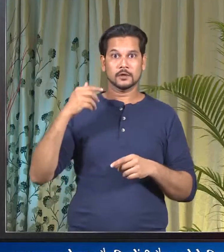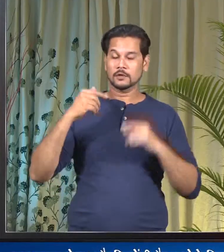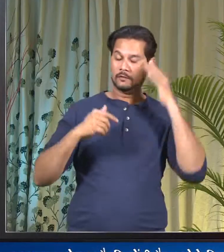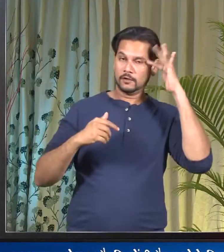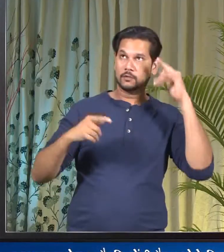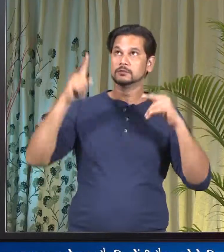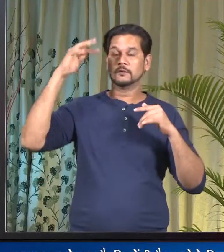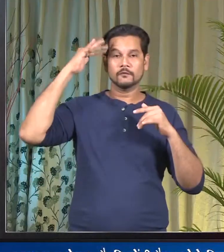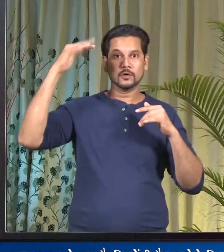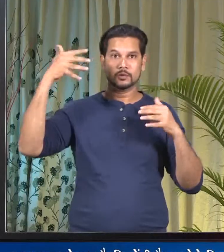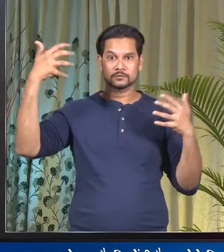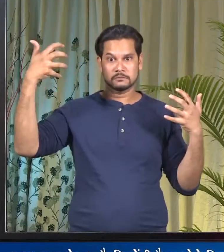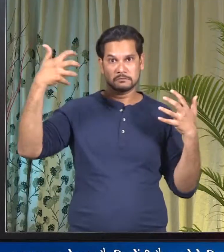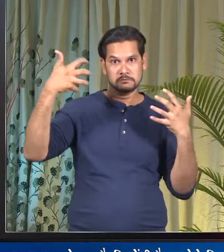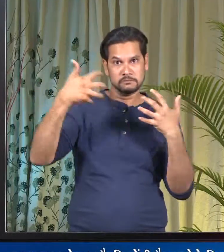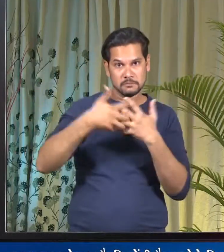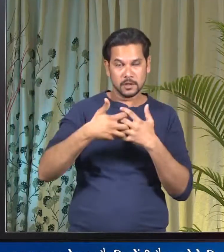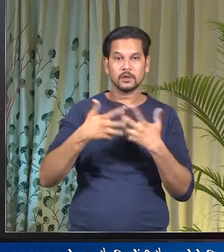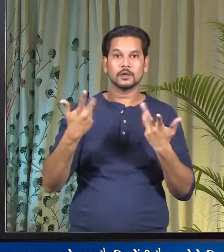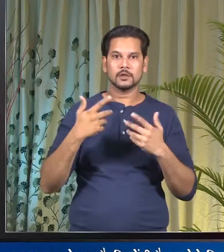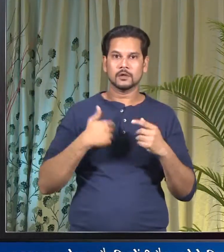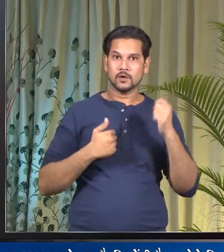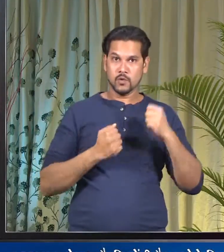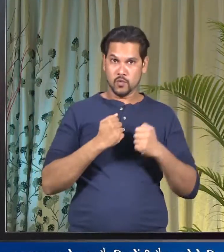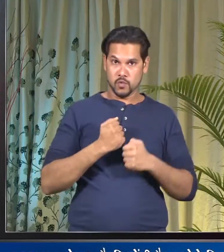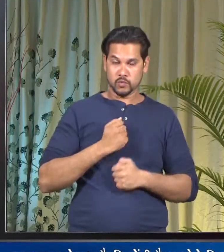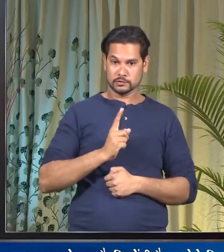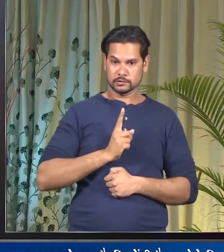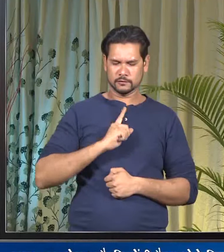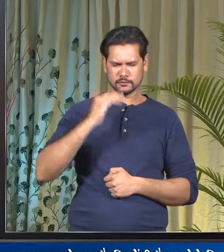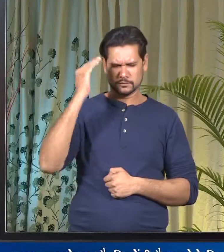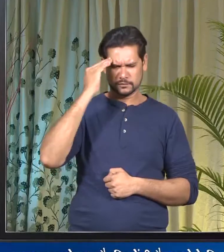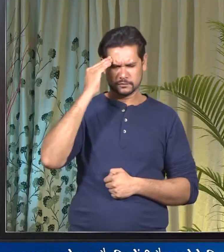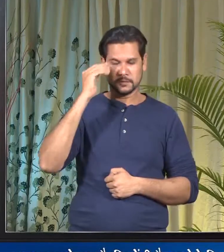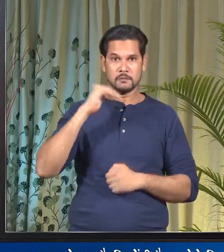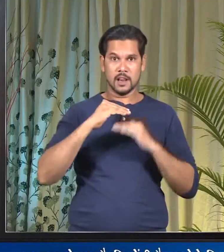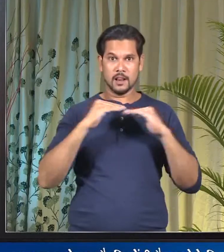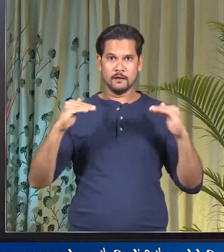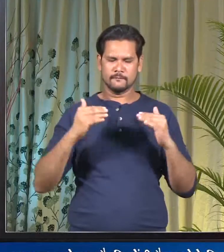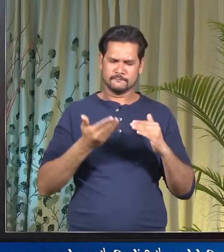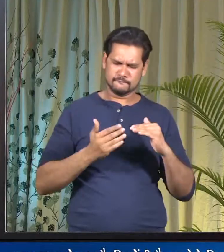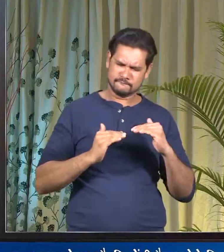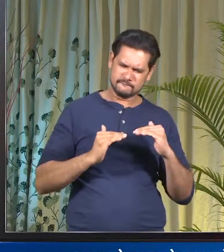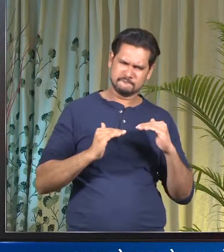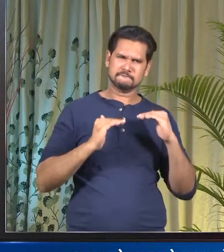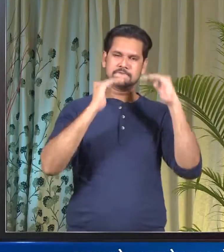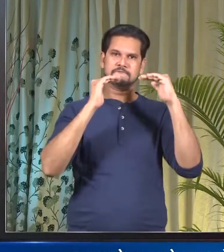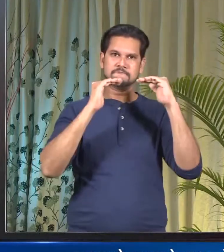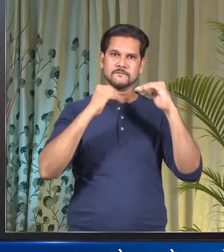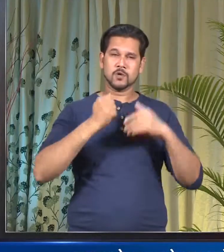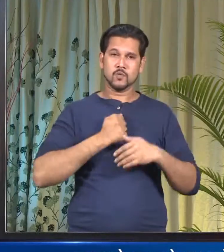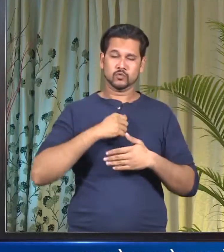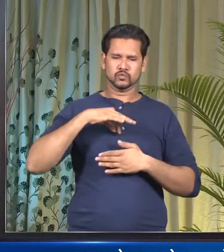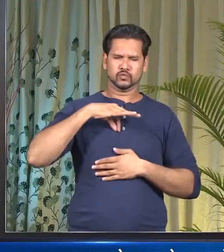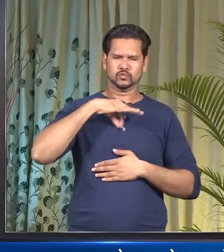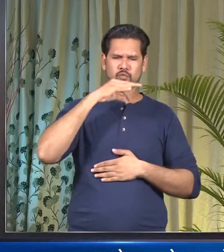कॉंशियसनेस लेवल को उपर उठाना होगा और सोल कॉंशियसनेस में स्टेबिलाइज करेंगे तब जाकर